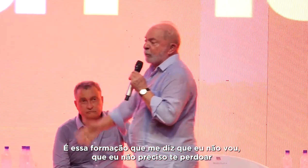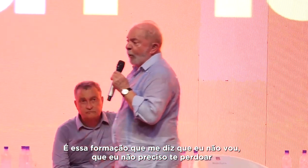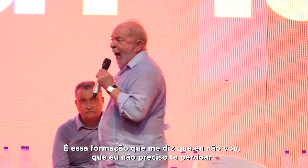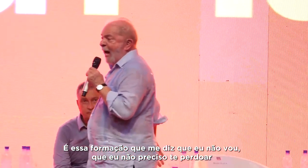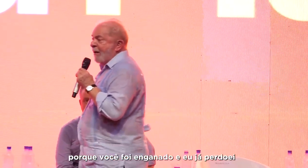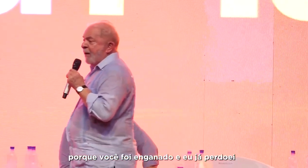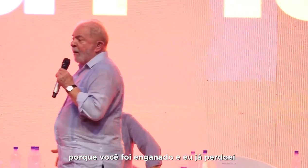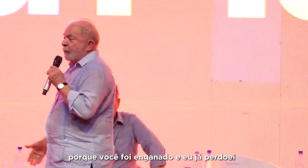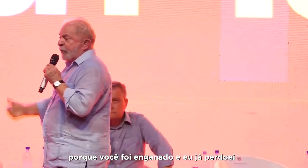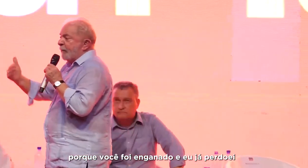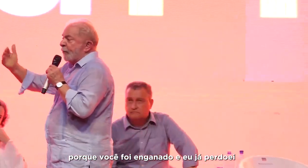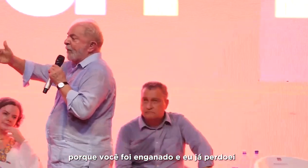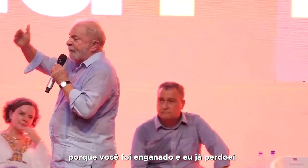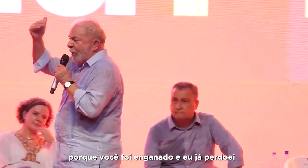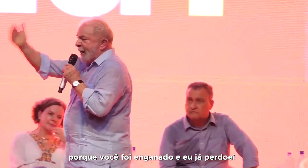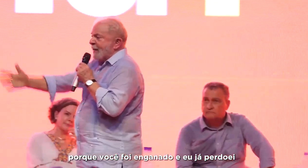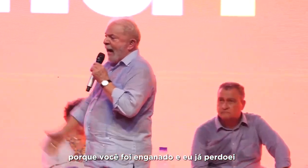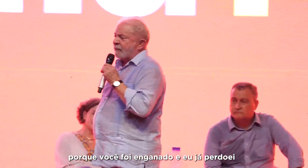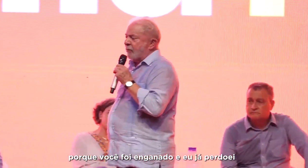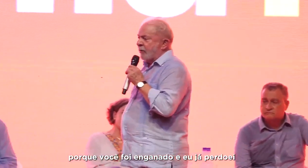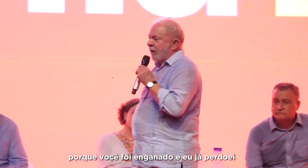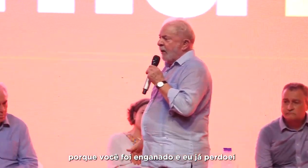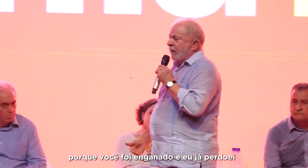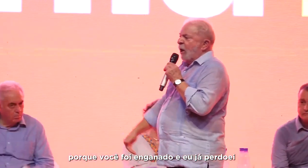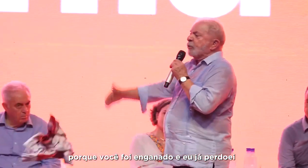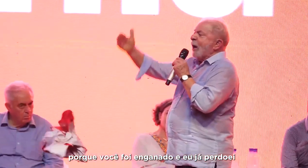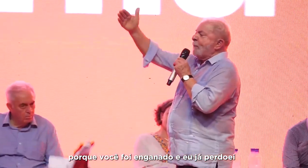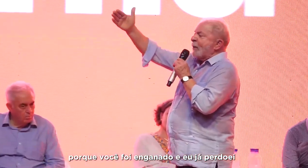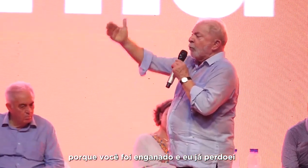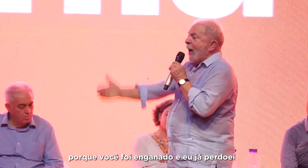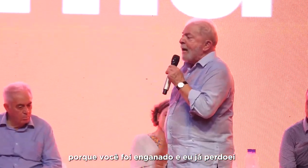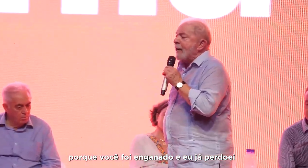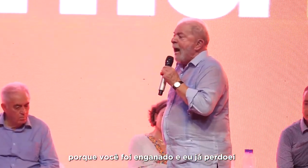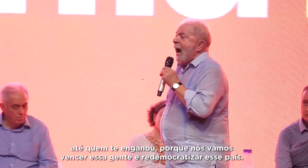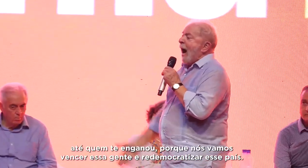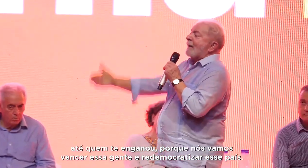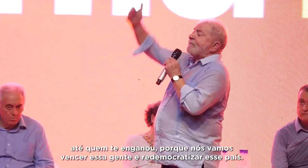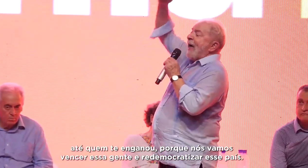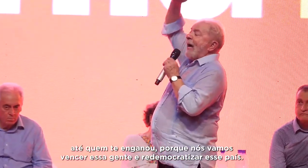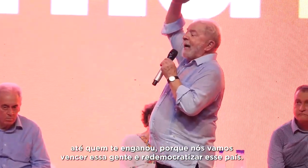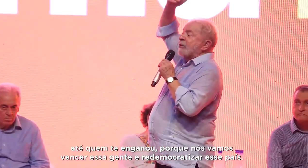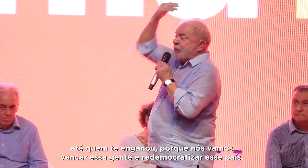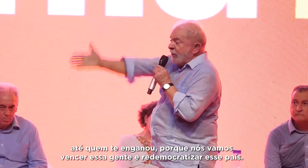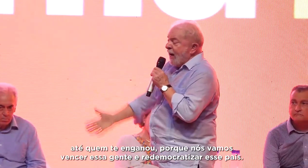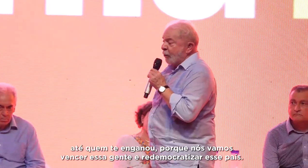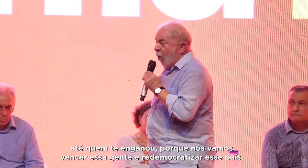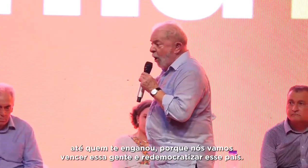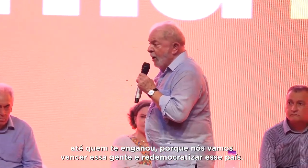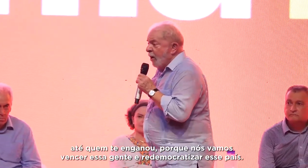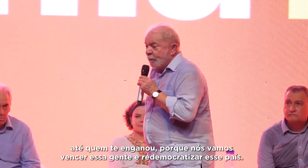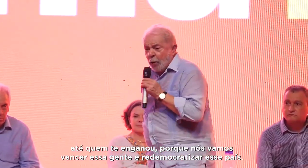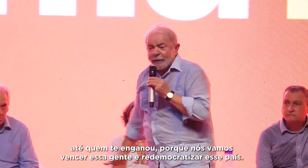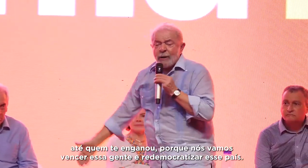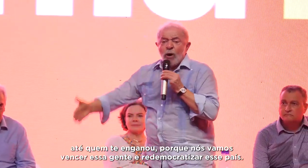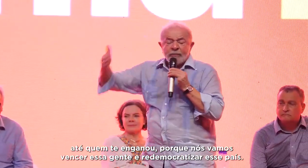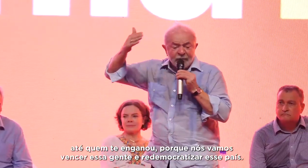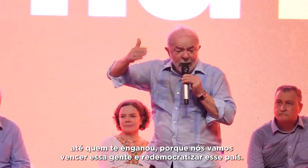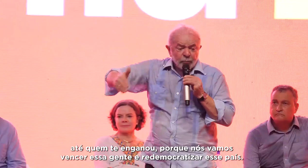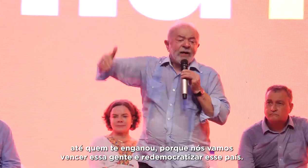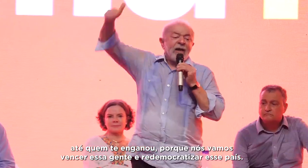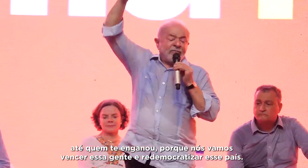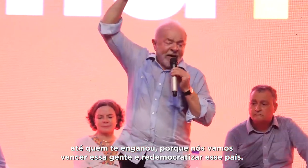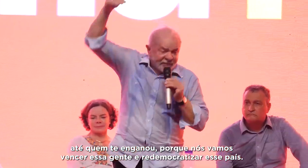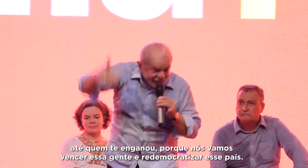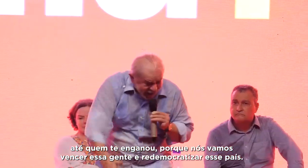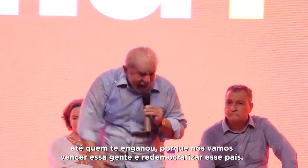te perdoar, porque você foi enganado. E eu já perdoei até quem te enganou, porque nós